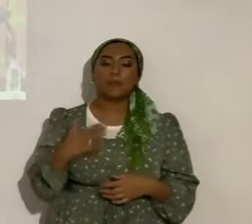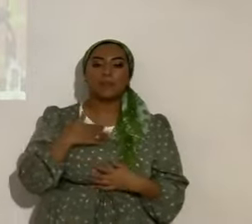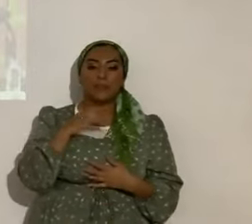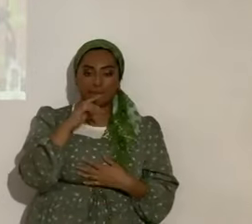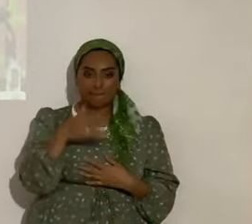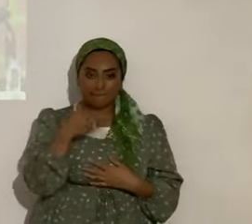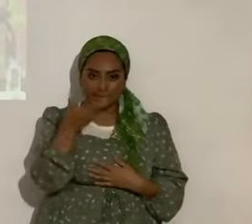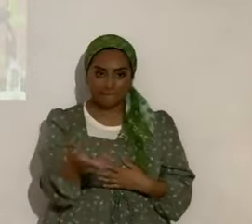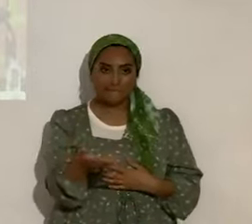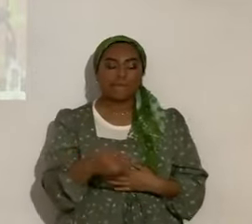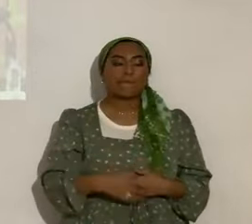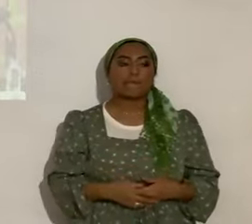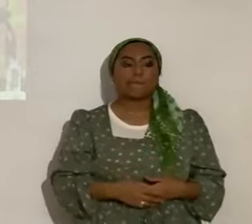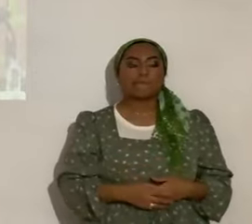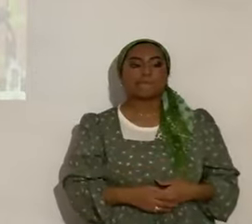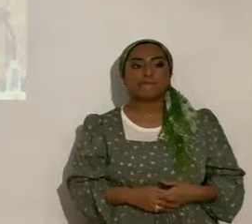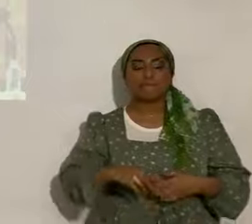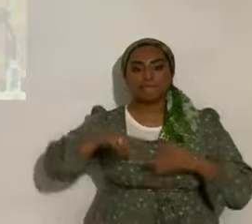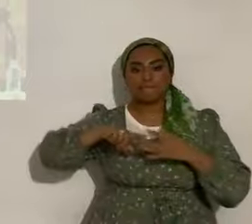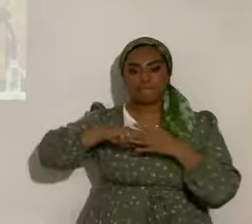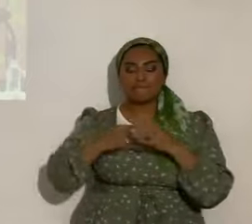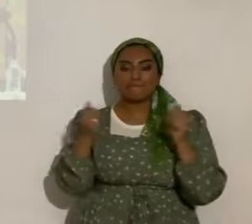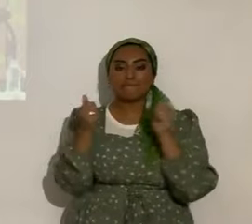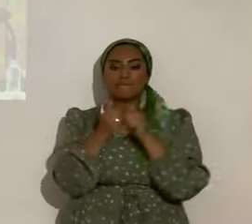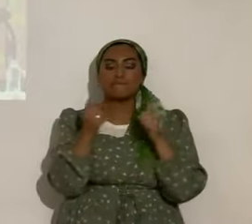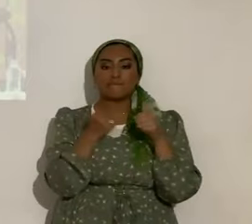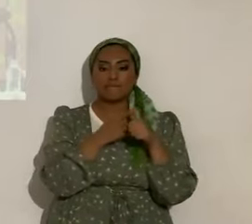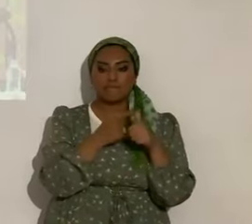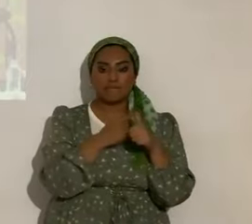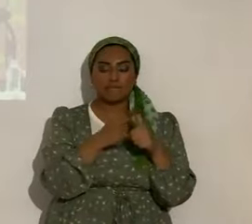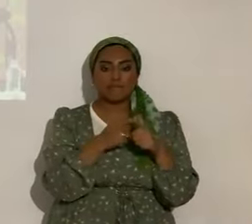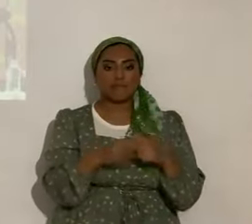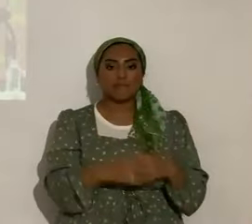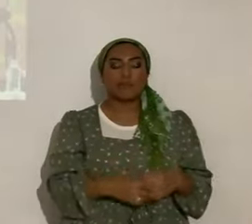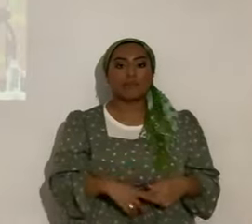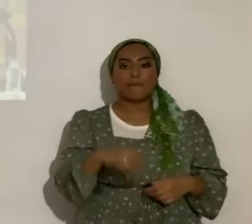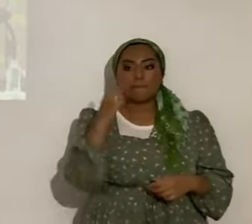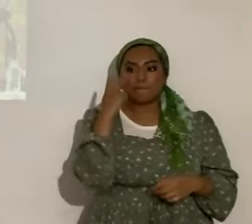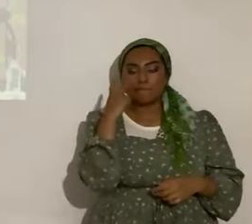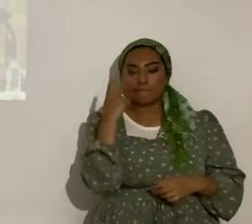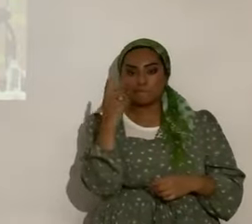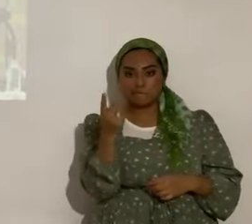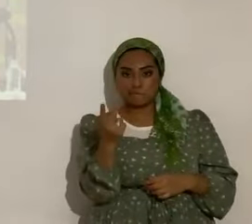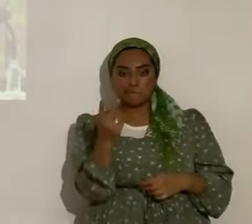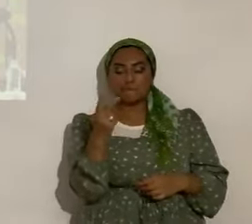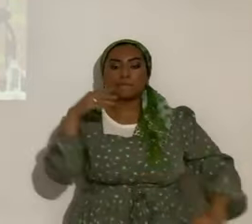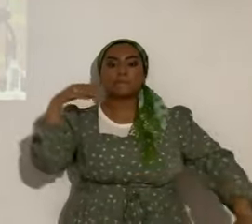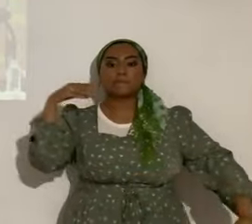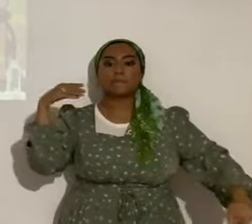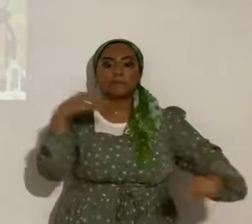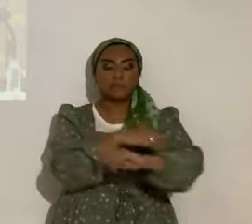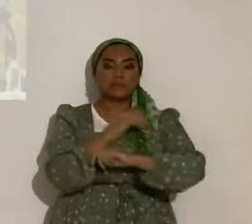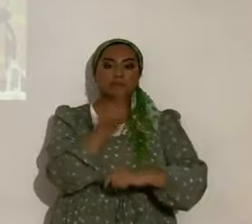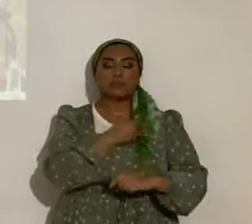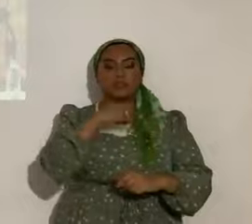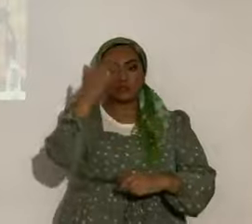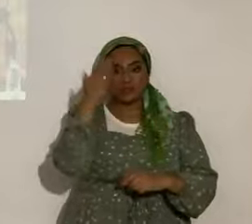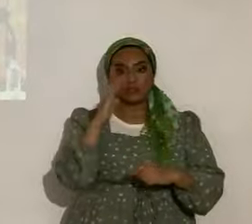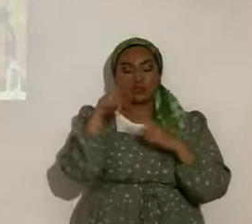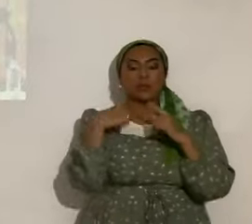yo les sugiero más bien, que empiecen con lo primero. Ver el poder de nuestro Elohim cuando